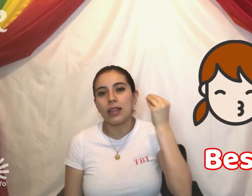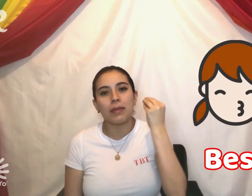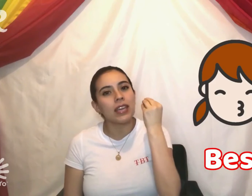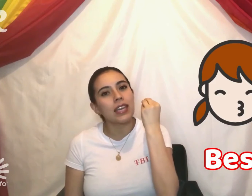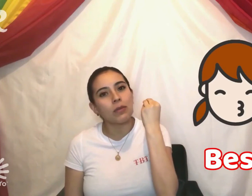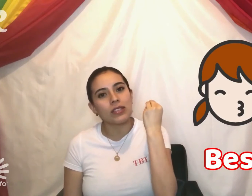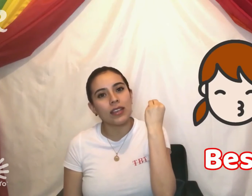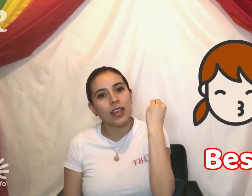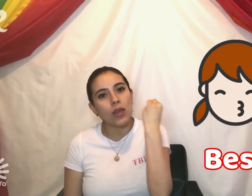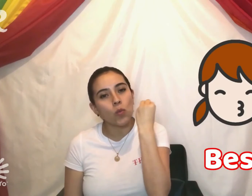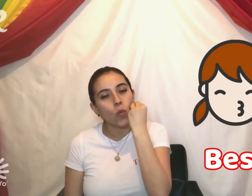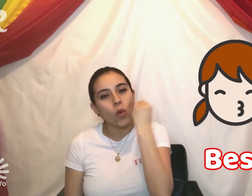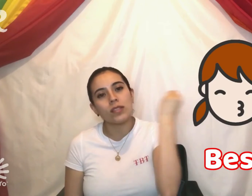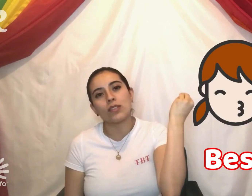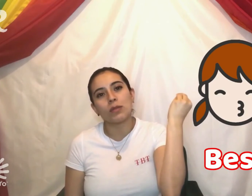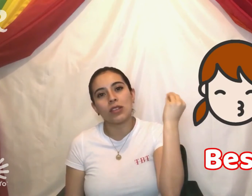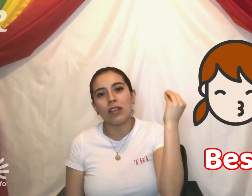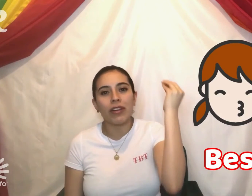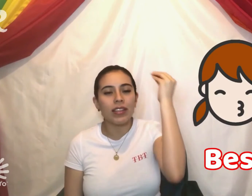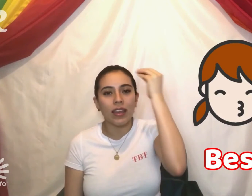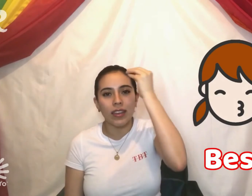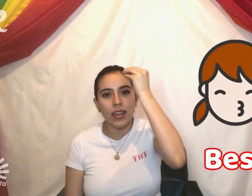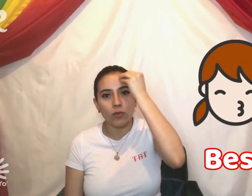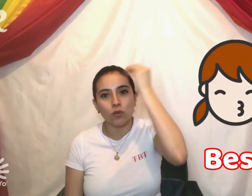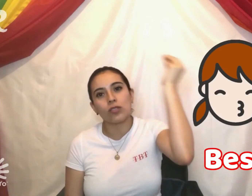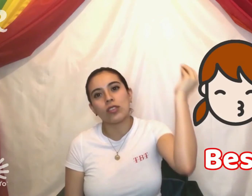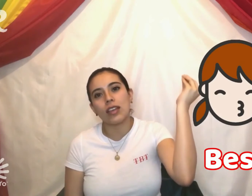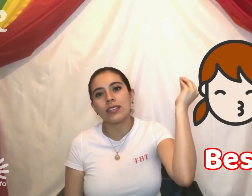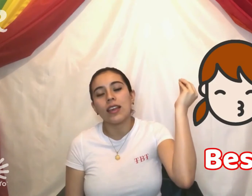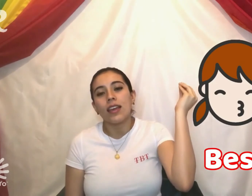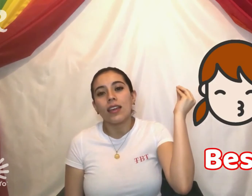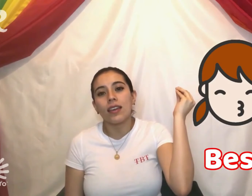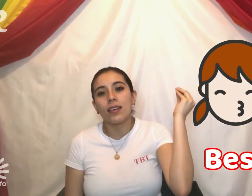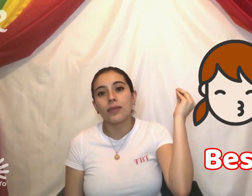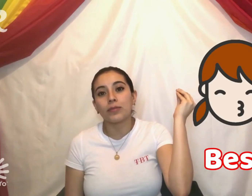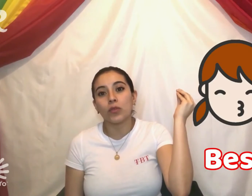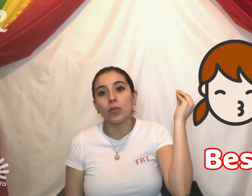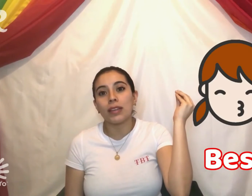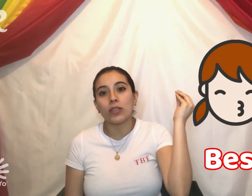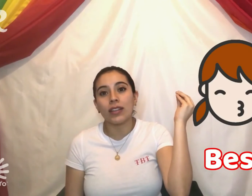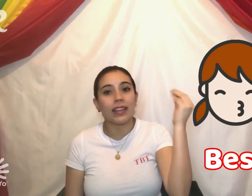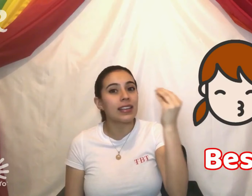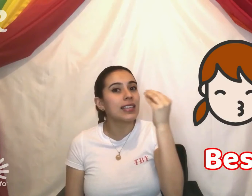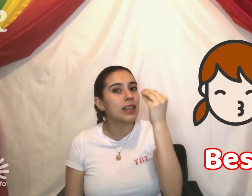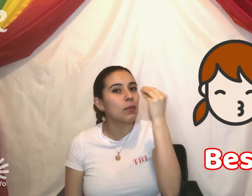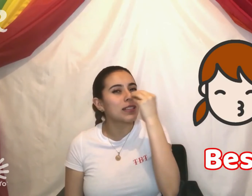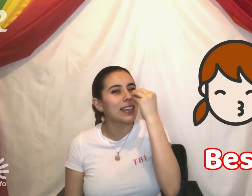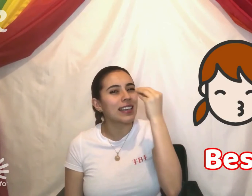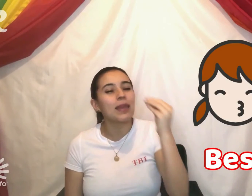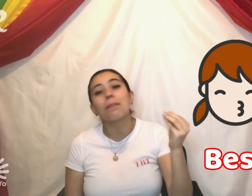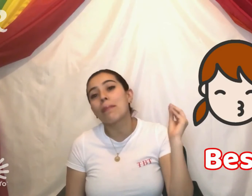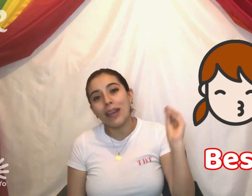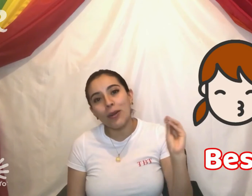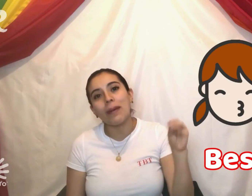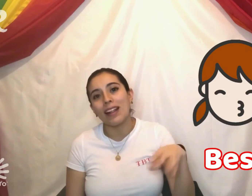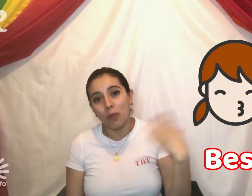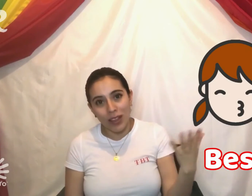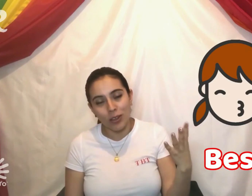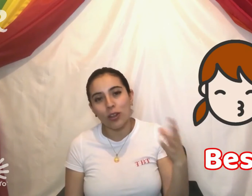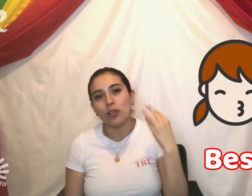mejilla, pues es aquí, si es un beso en la frente, aquí, si es un beso en la naricita, pues es aquí, pero para el cuento lo